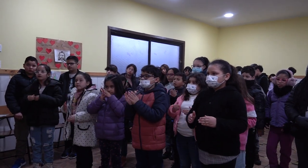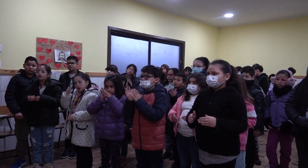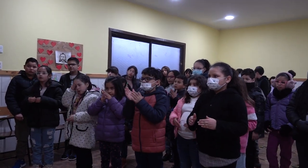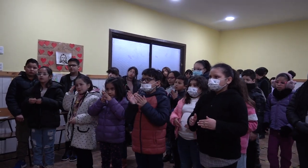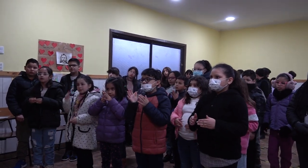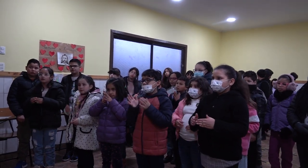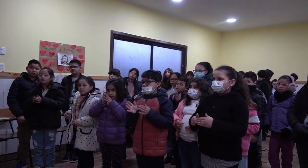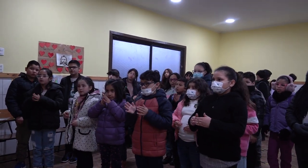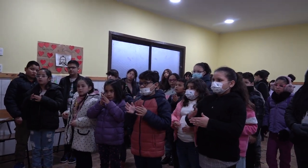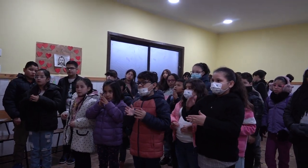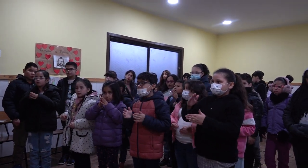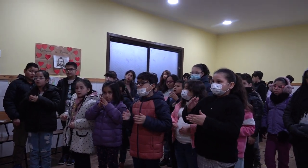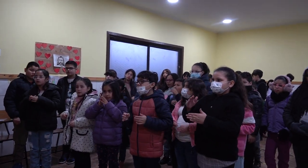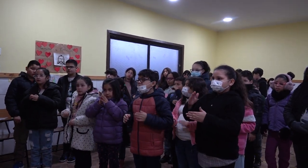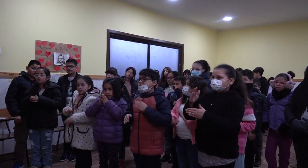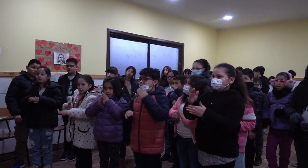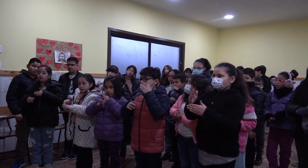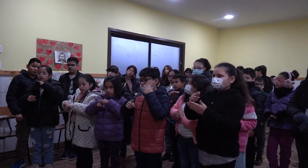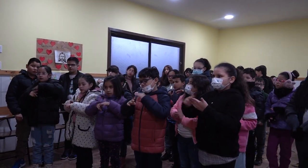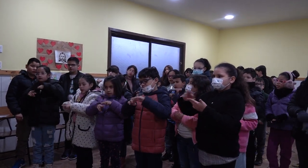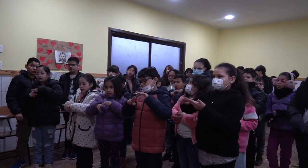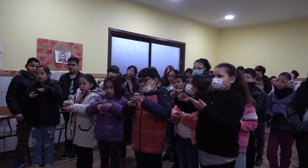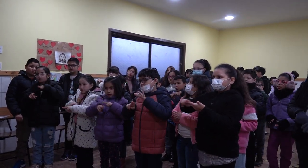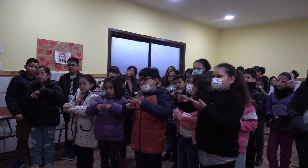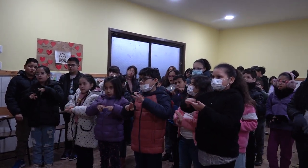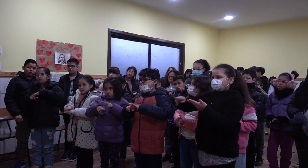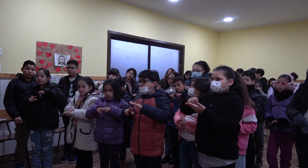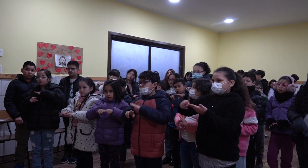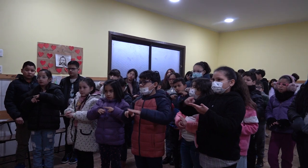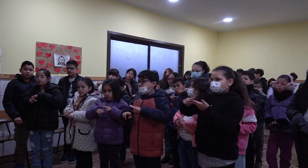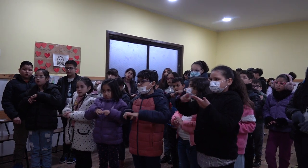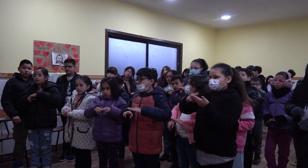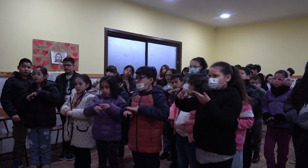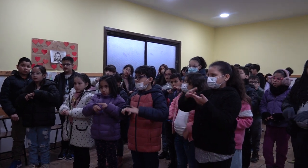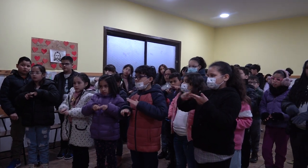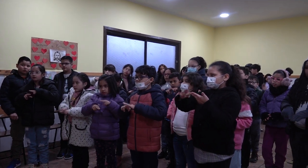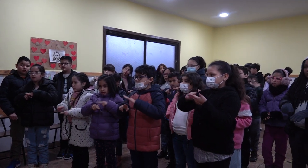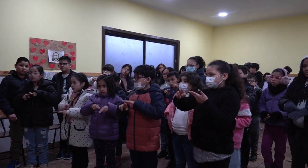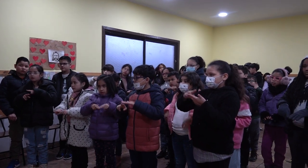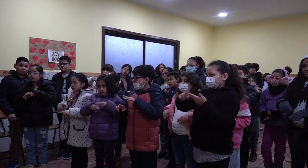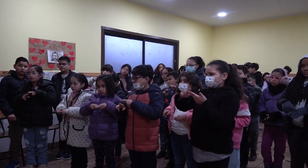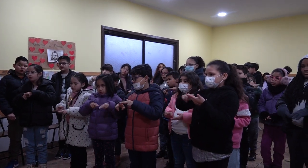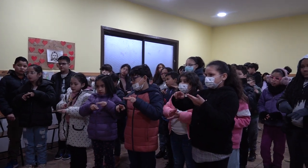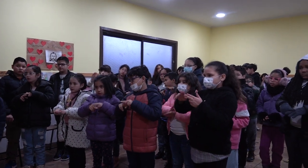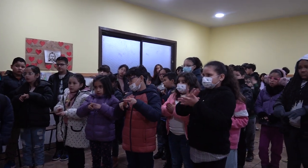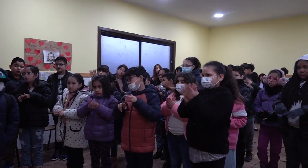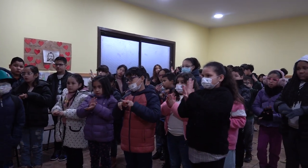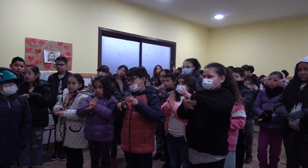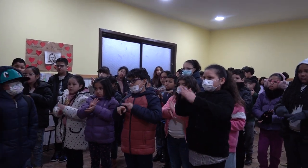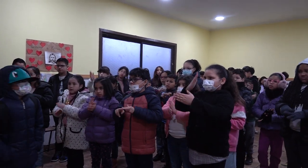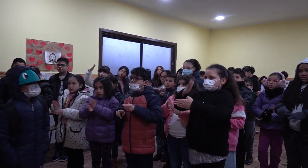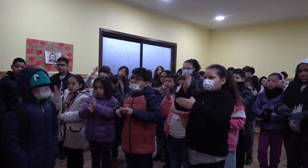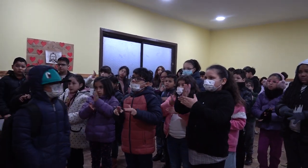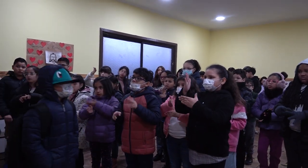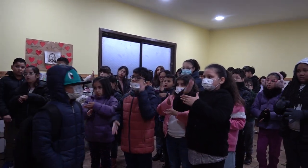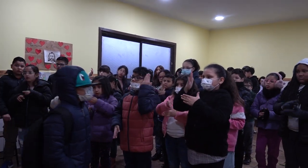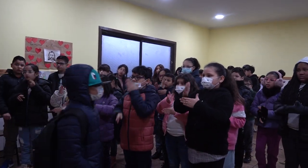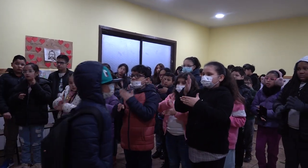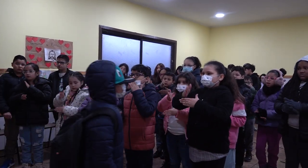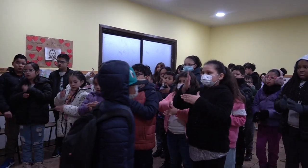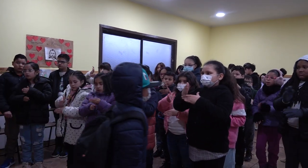Una arca. Hecha. O sea, esto es hacer, para que entienda, esto es hacer. Toda de